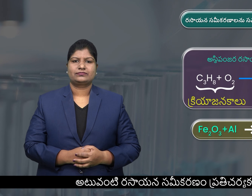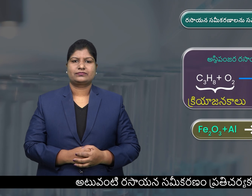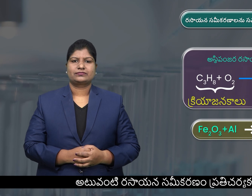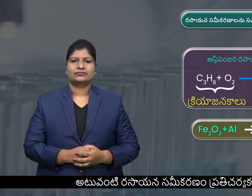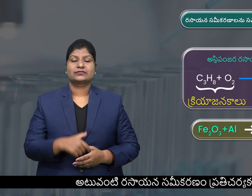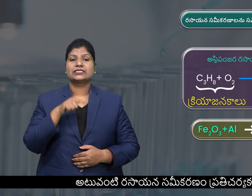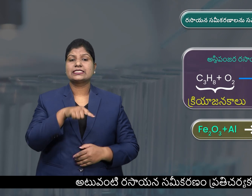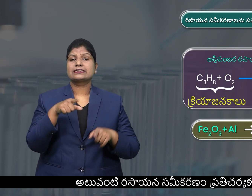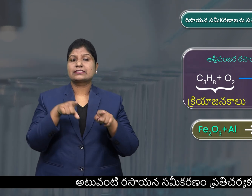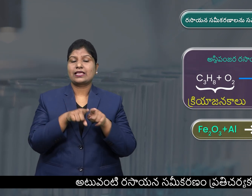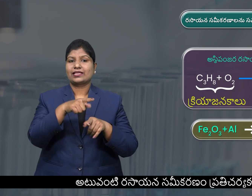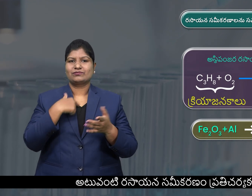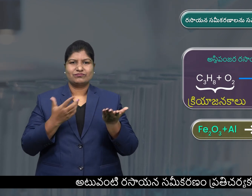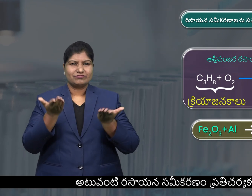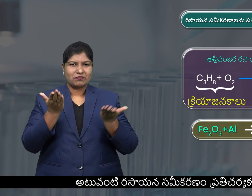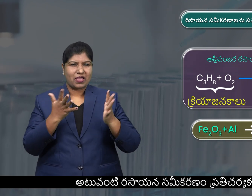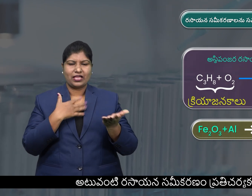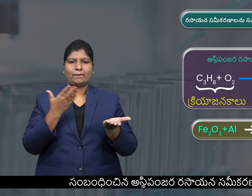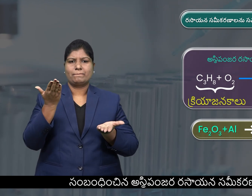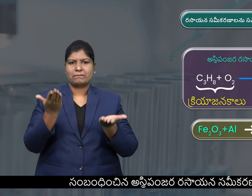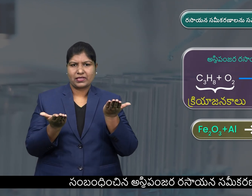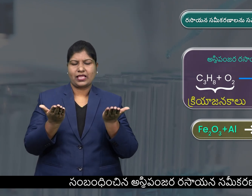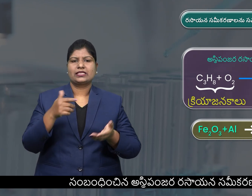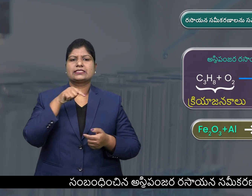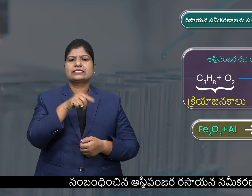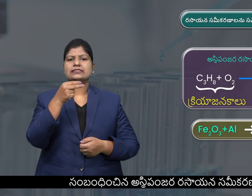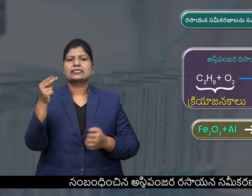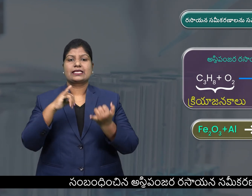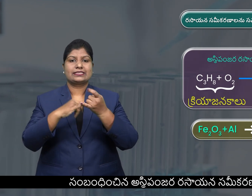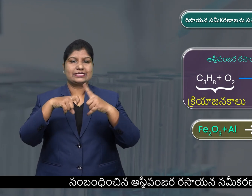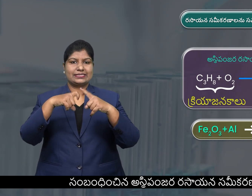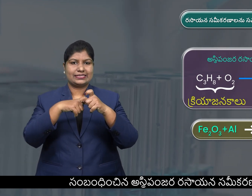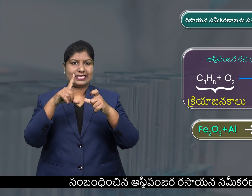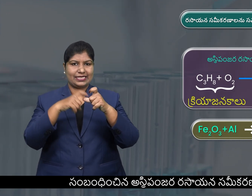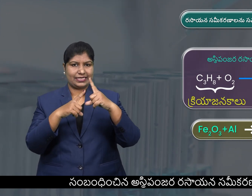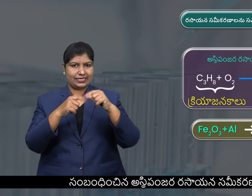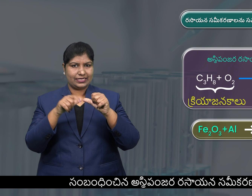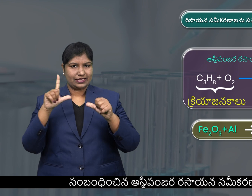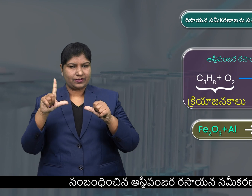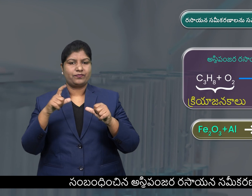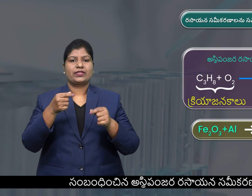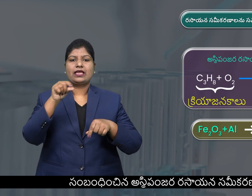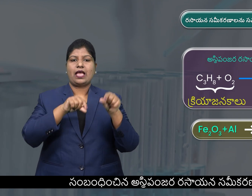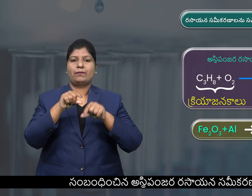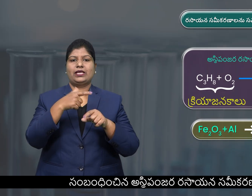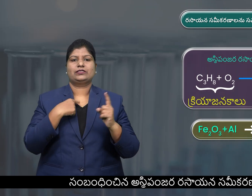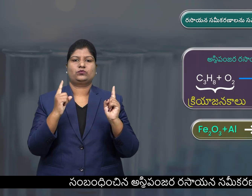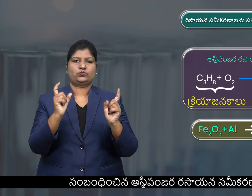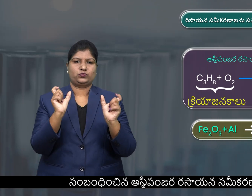అటువంటి రసాయన సమీకరణం ప్రతిచర్యకు సంబంధించి అస్థిపంజర రసాయన సమీకరణం.